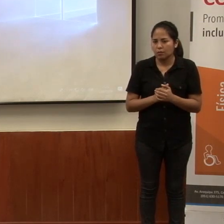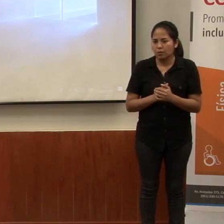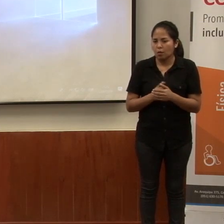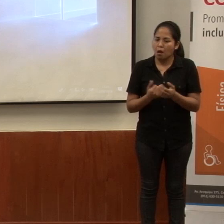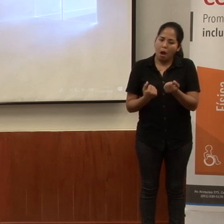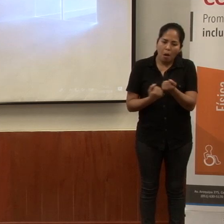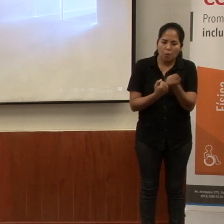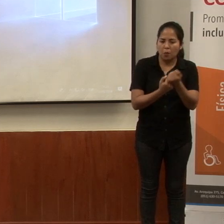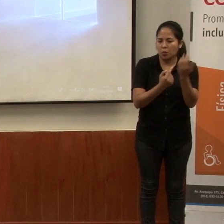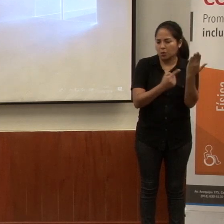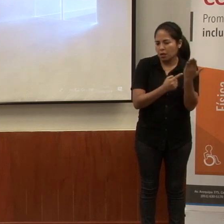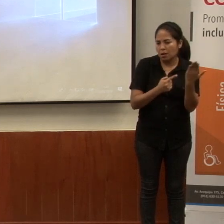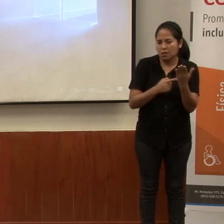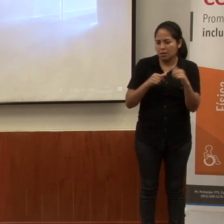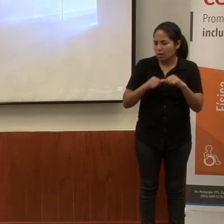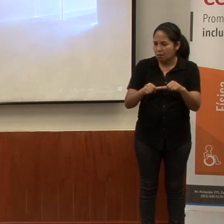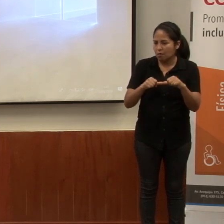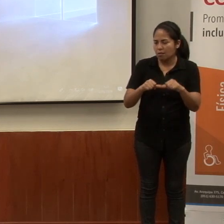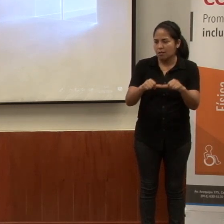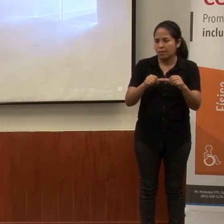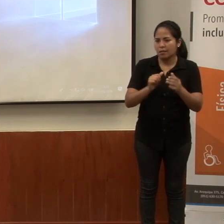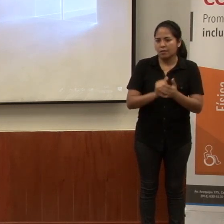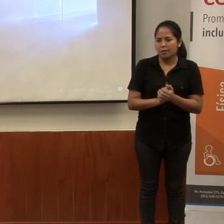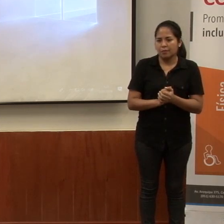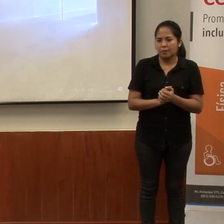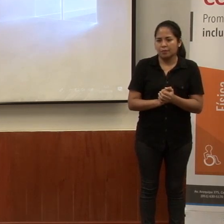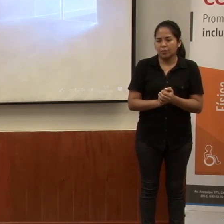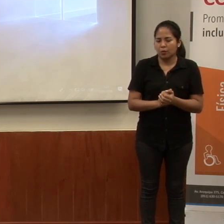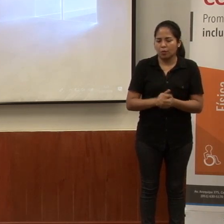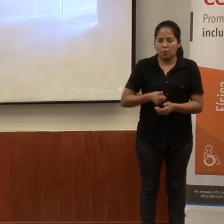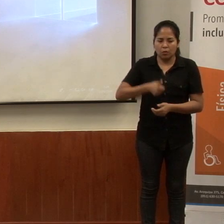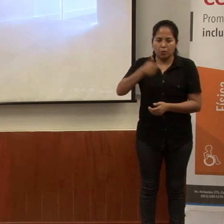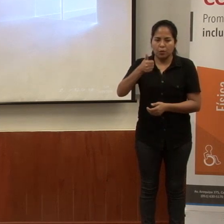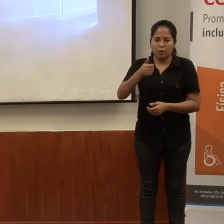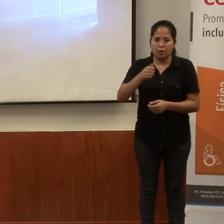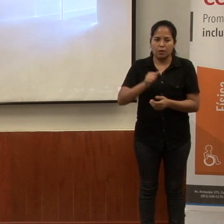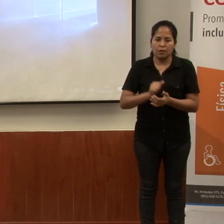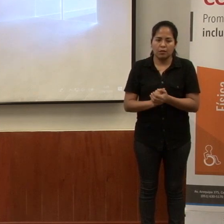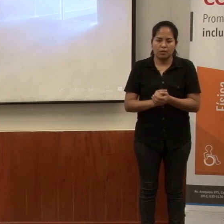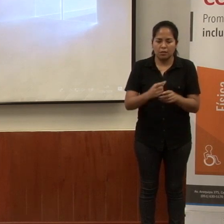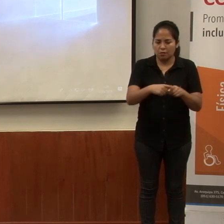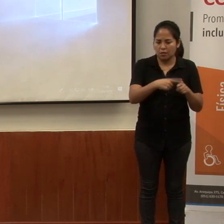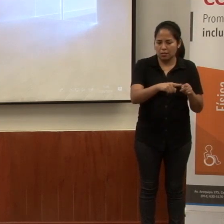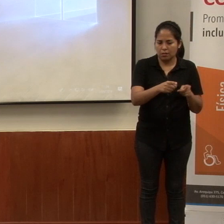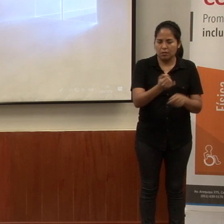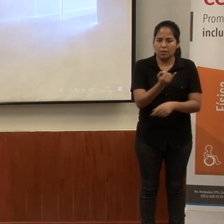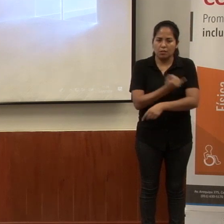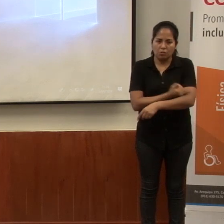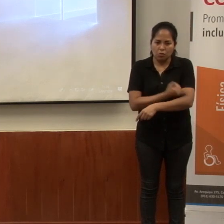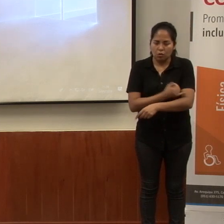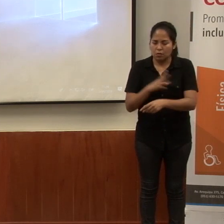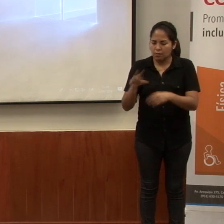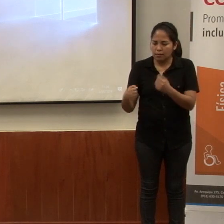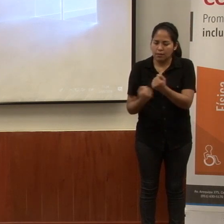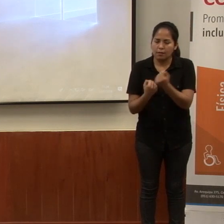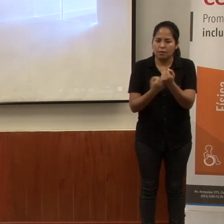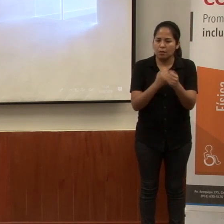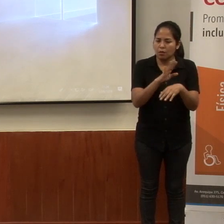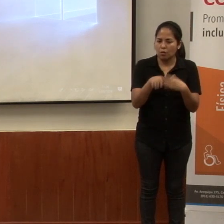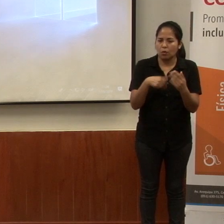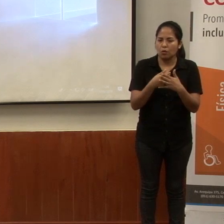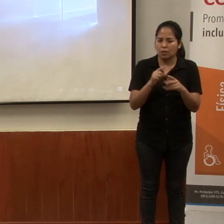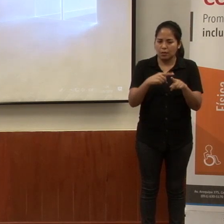ayuda técnica permanente, y que son los rectores técnicamente, que es el Instituto Nacional de Rehabilitación. Con ellos estamos trabajando las